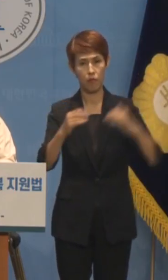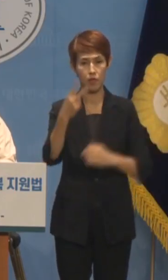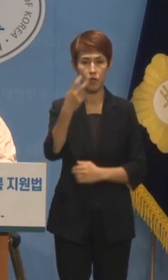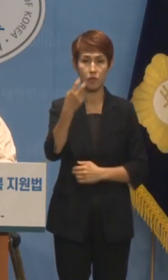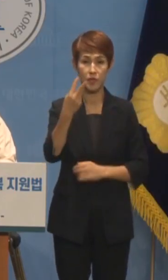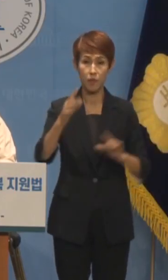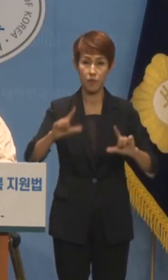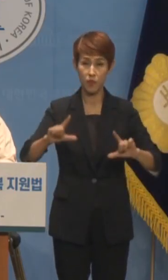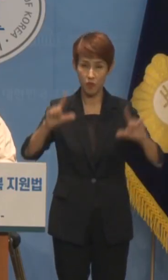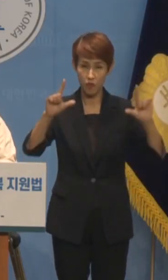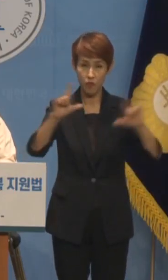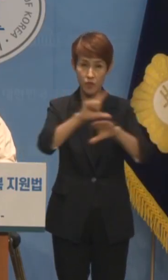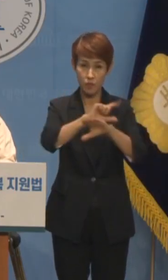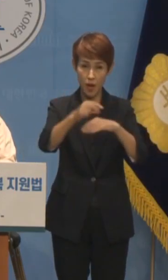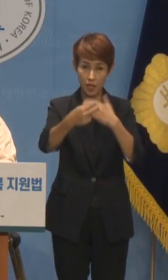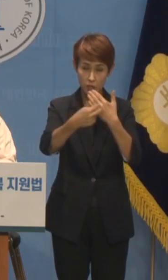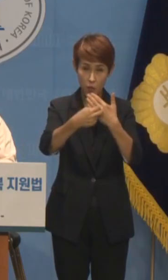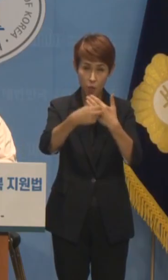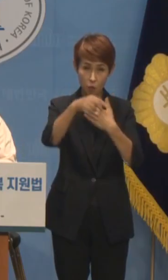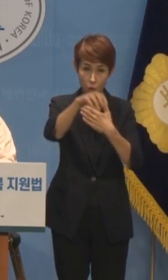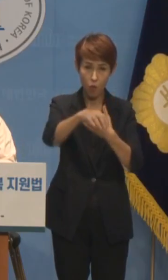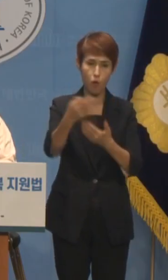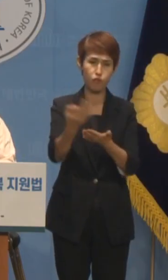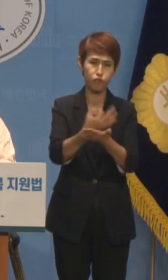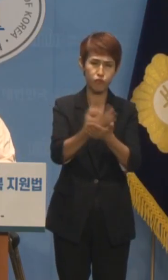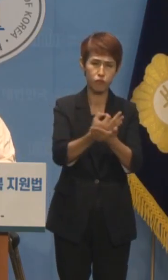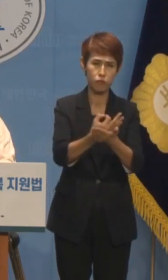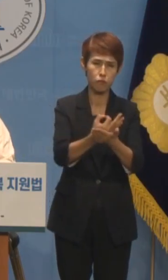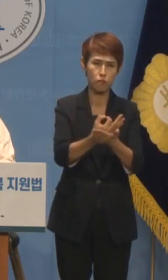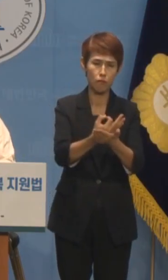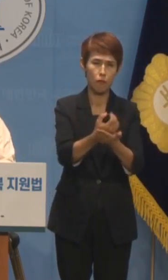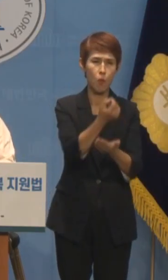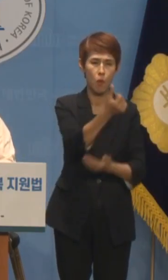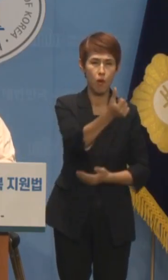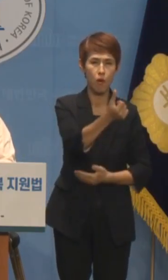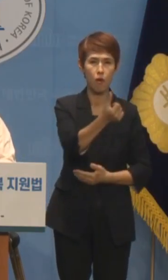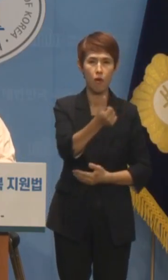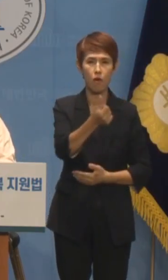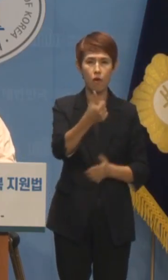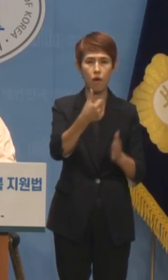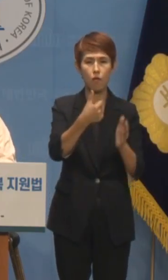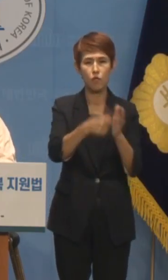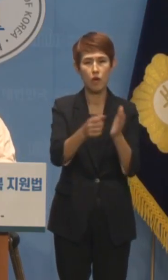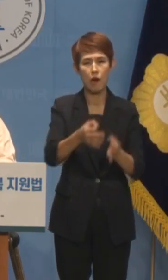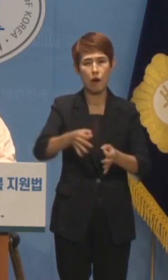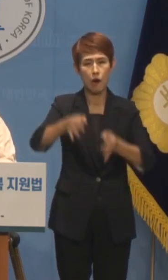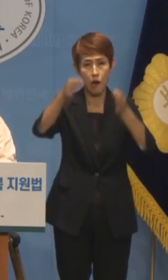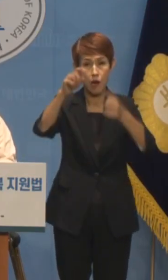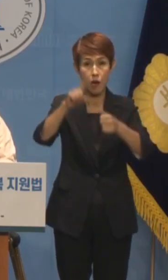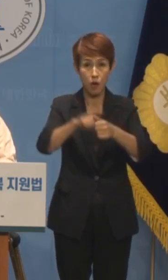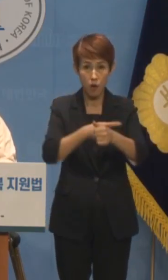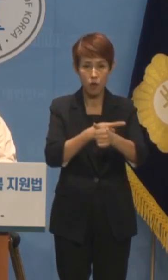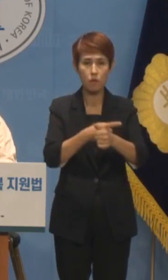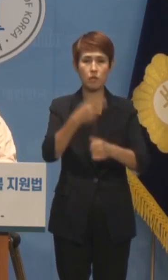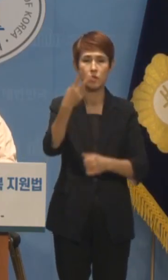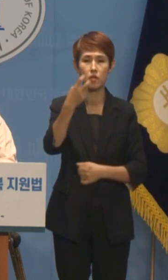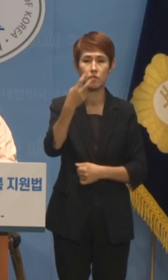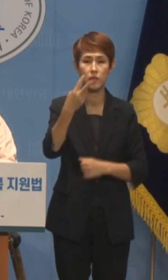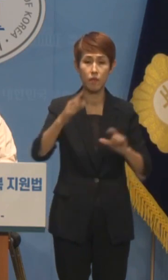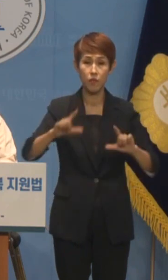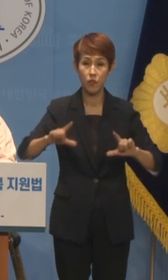2023년 지방의료원의 의료 수익은 늘지 않고 고물가로 의료 비용은 늘어 2023년 한 해 의료